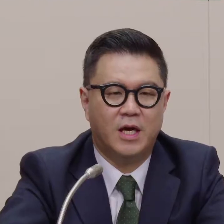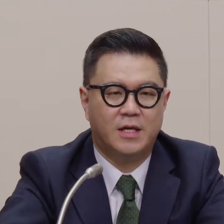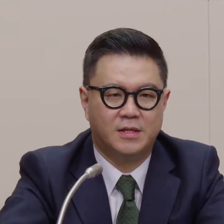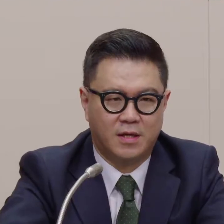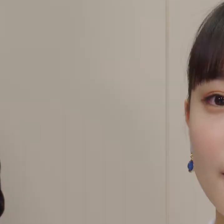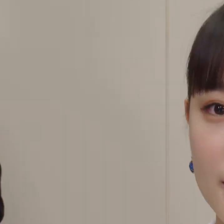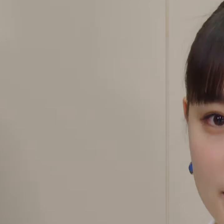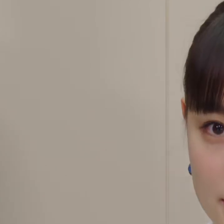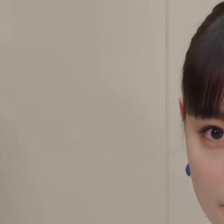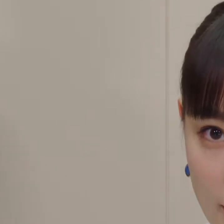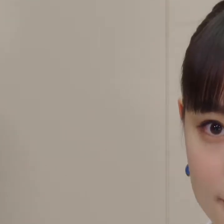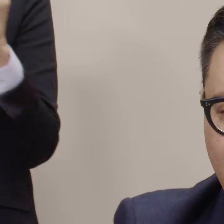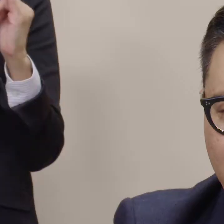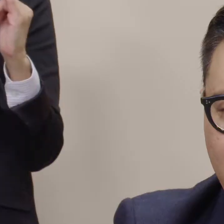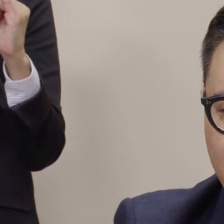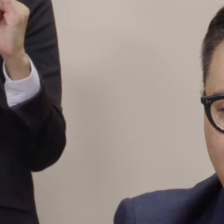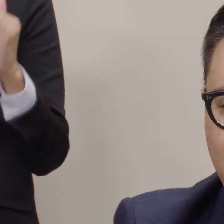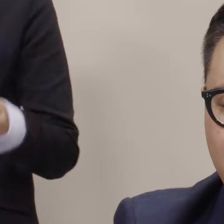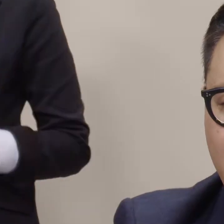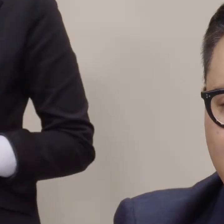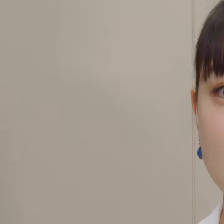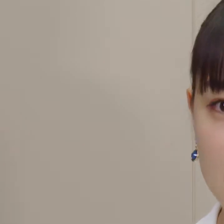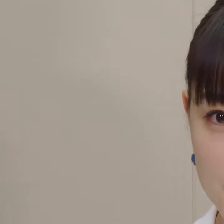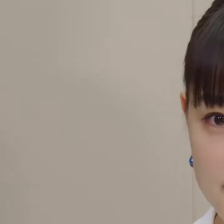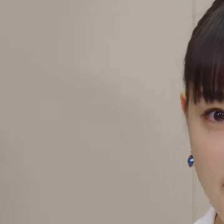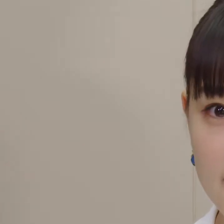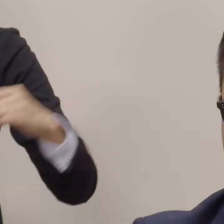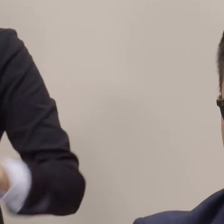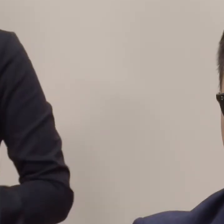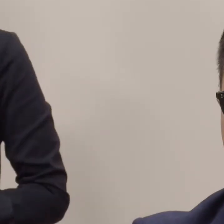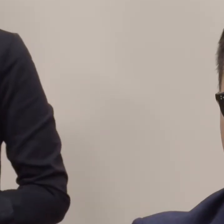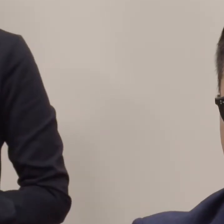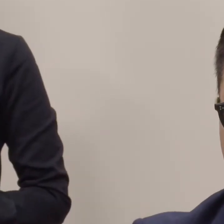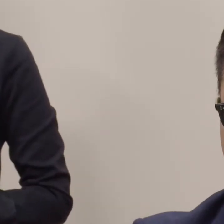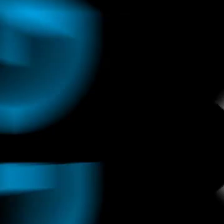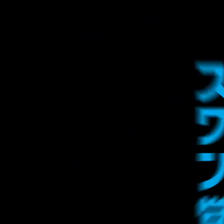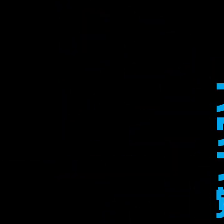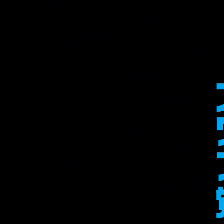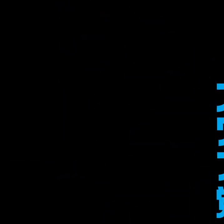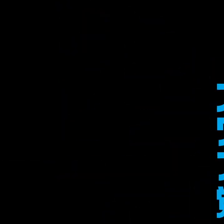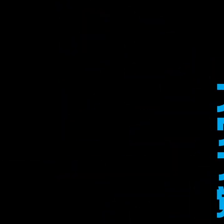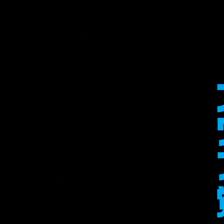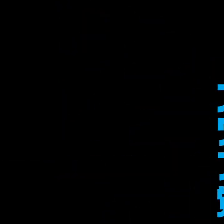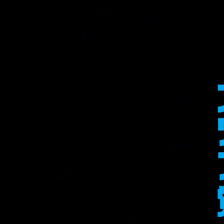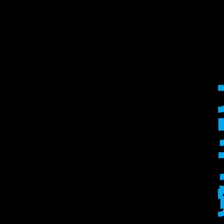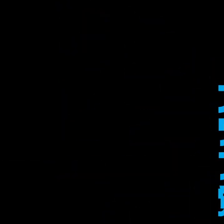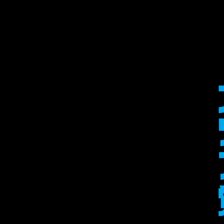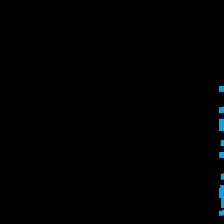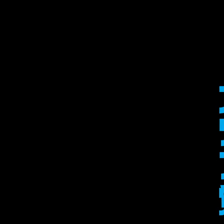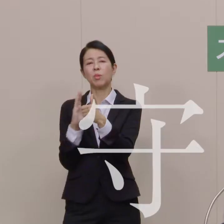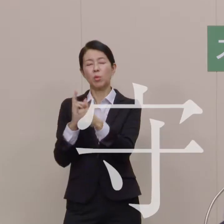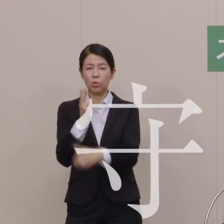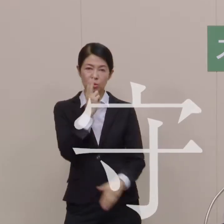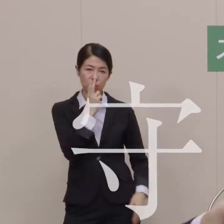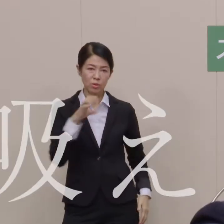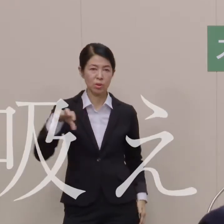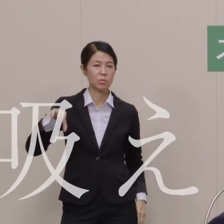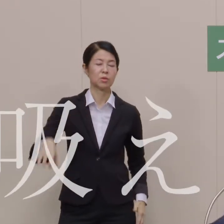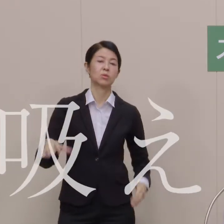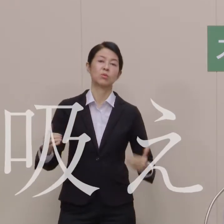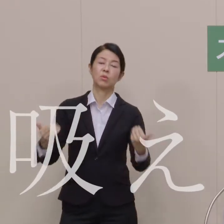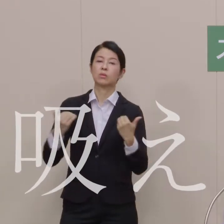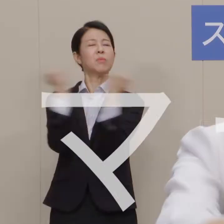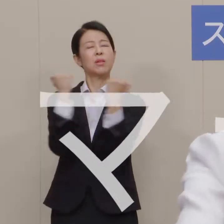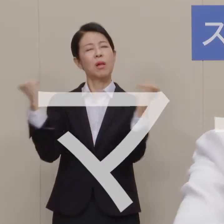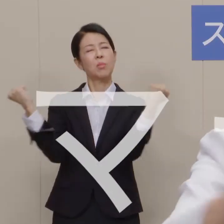が嫌いですか、 迷惑ですよね、 答えはノーではないでしょ う。なくしたい、 なくしちゃいけない。俺らで守ろう、吸える